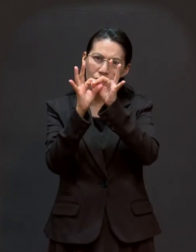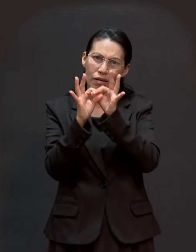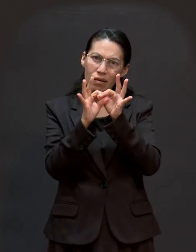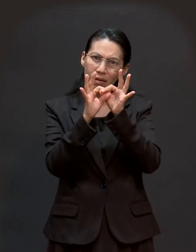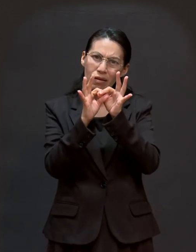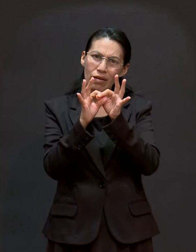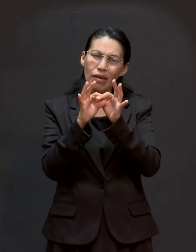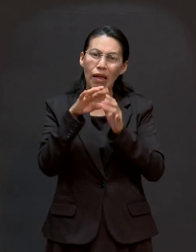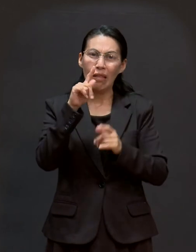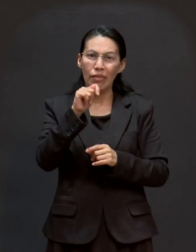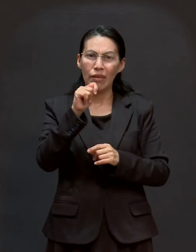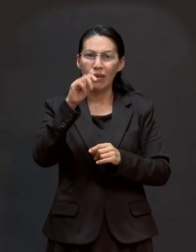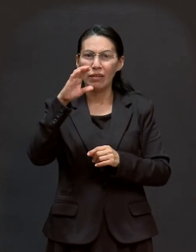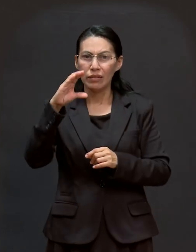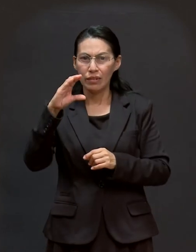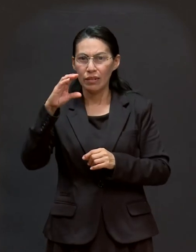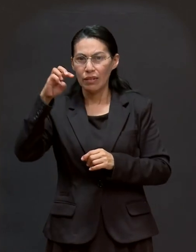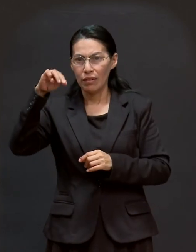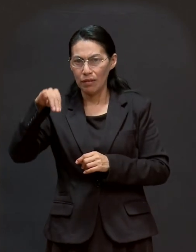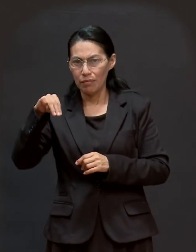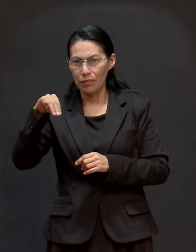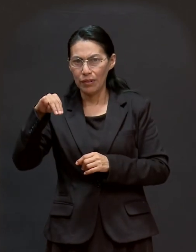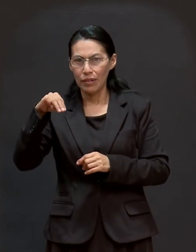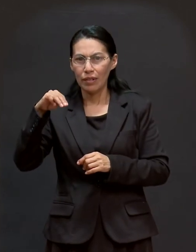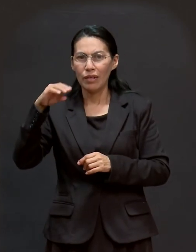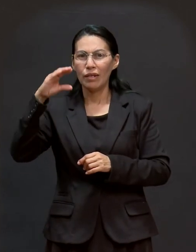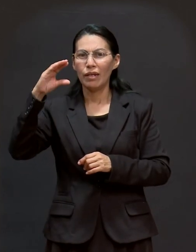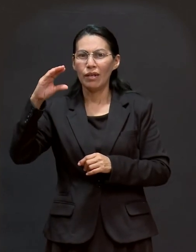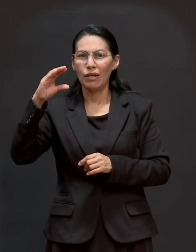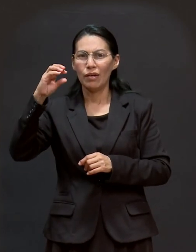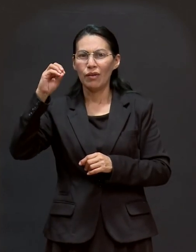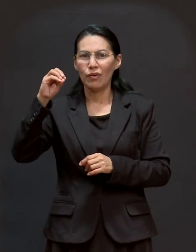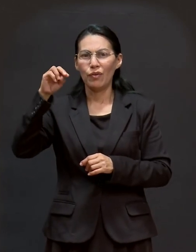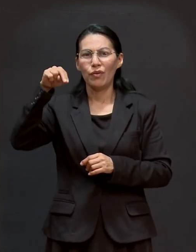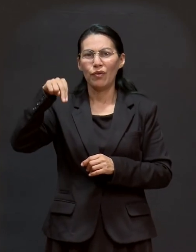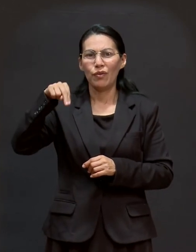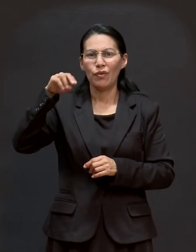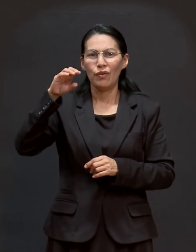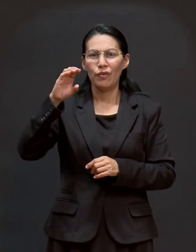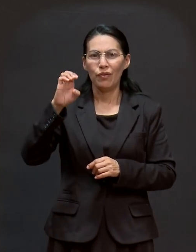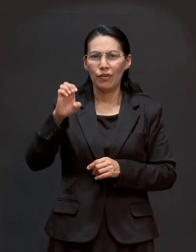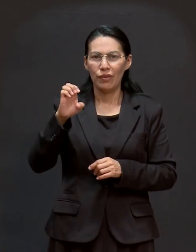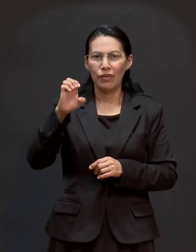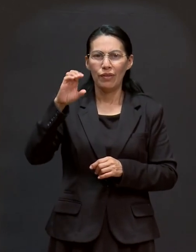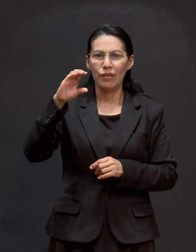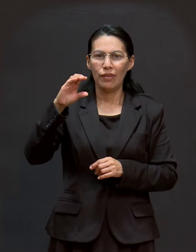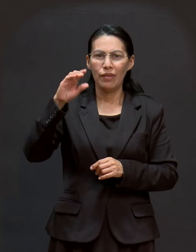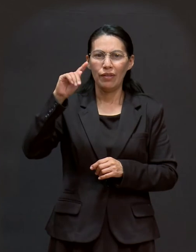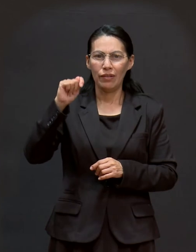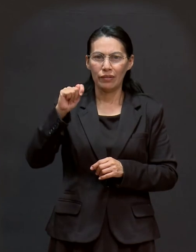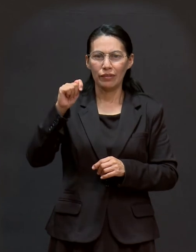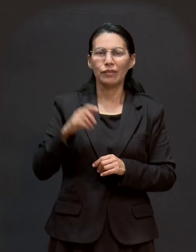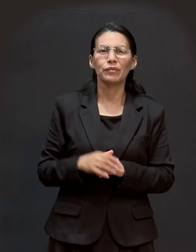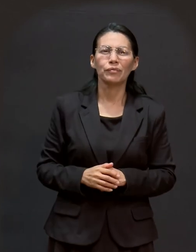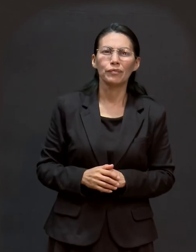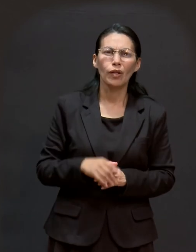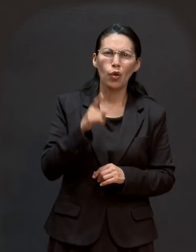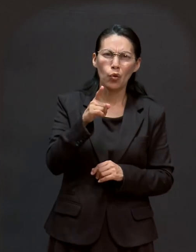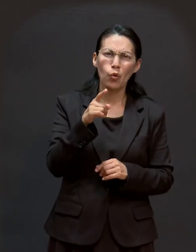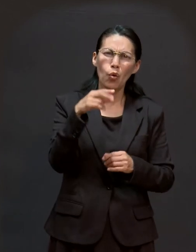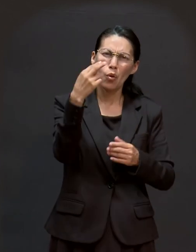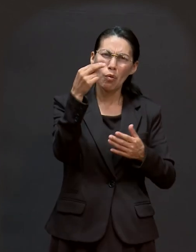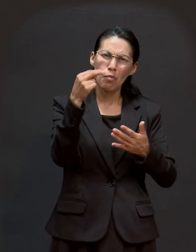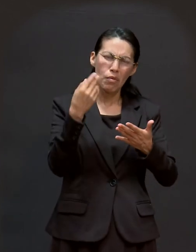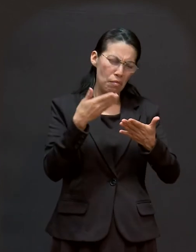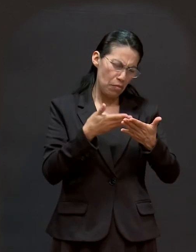aros que tiene allí y esa es la señal psm connect y esa aplicación una vez que empieza a